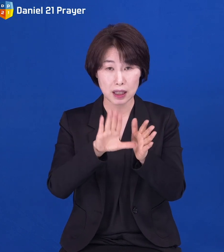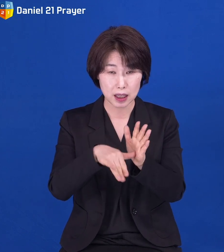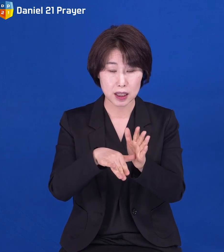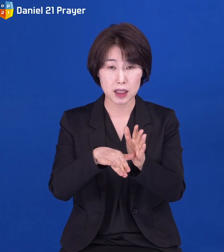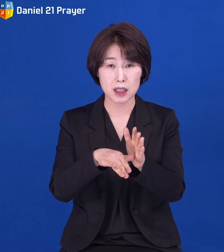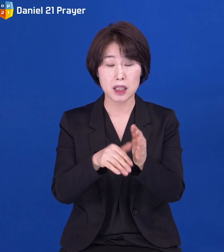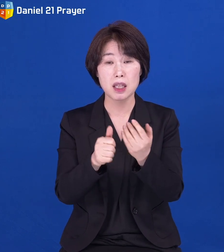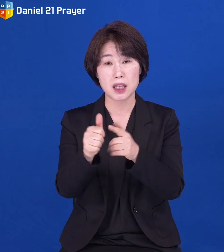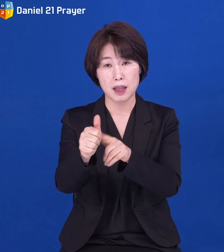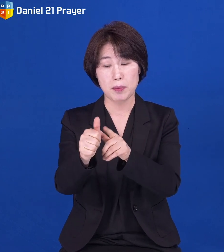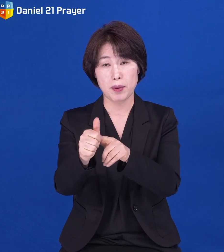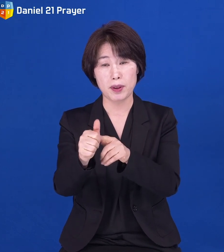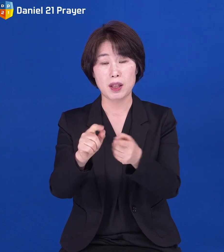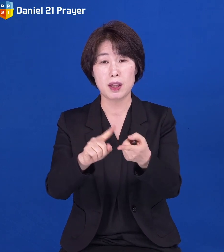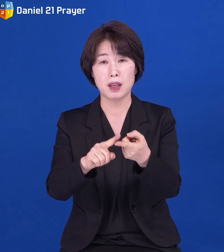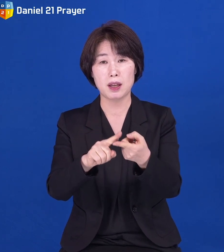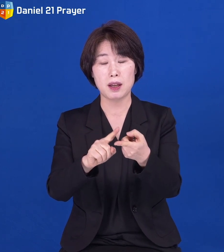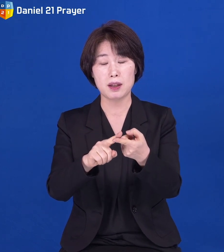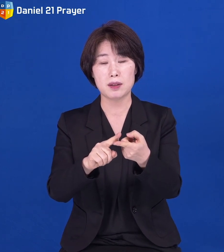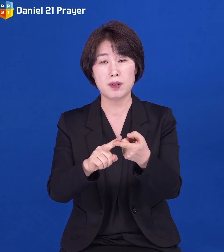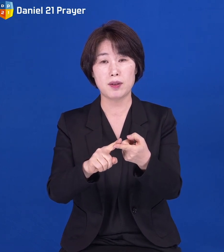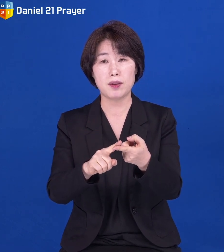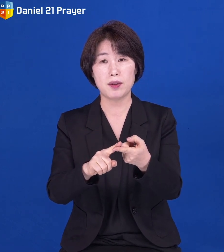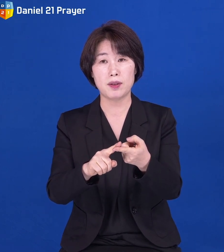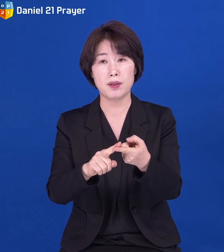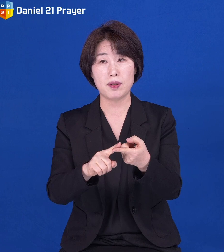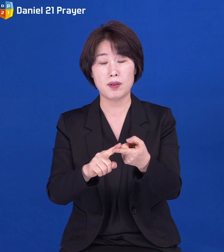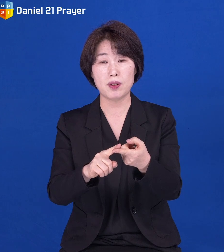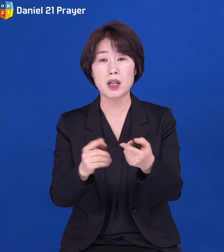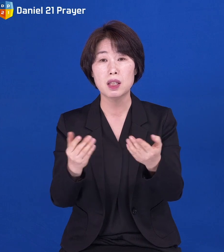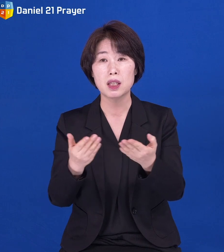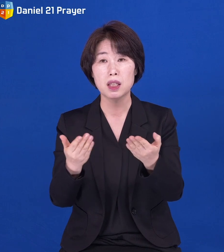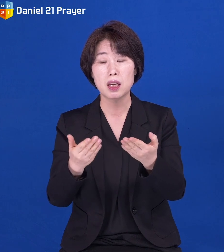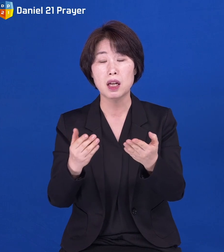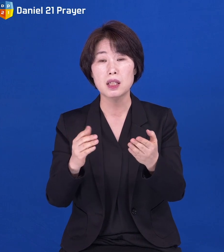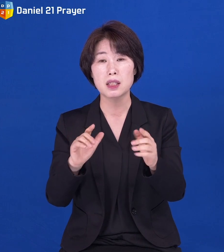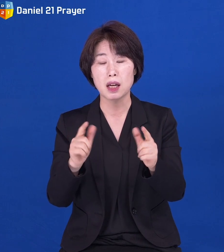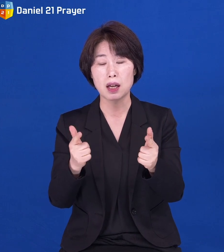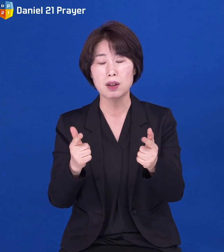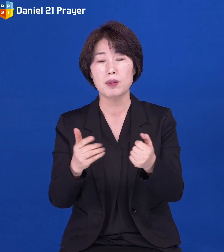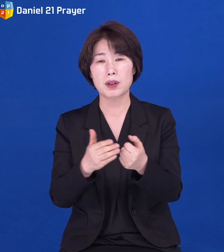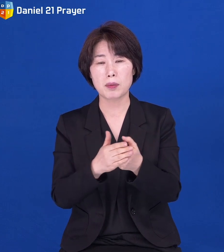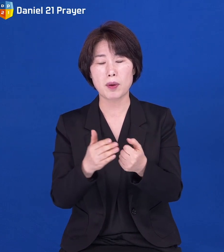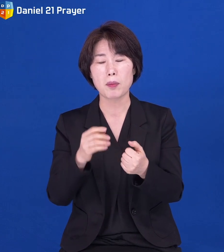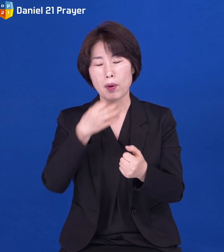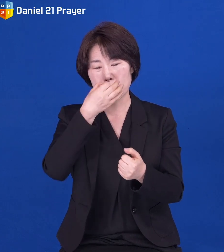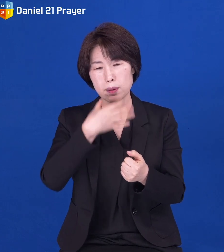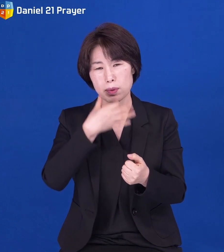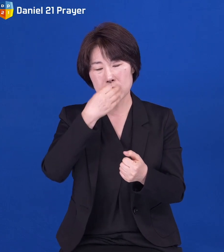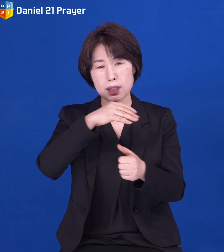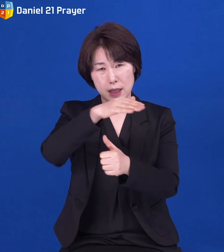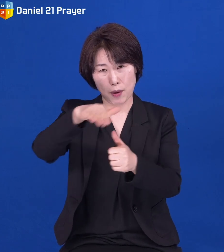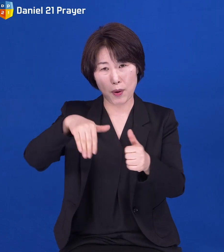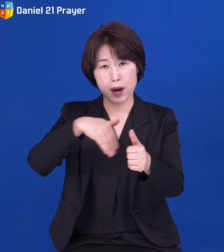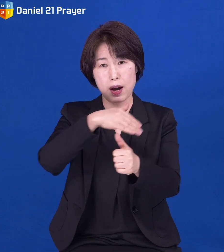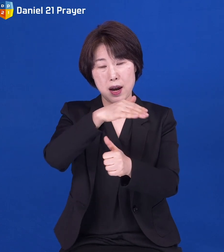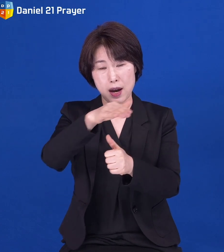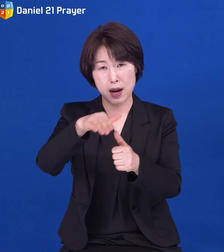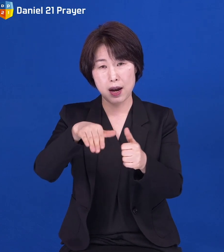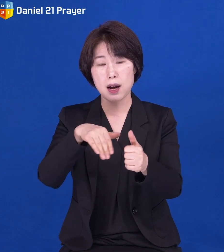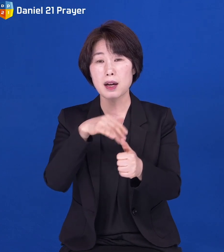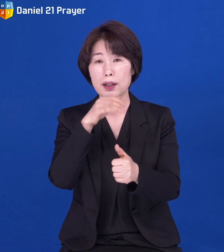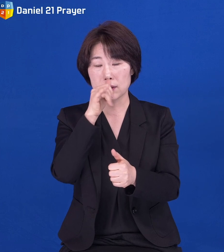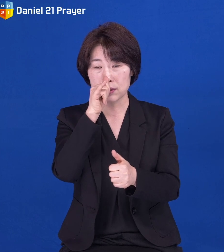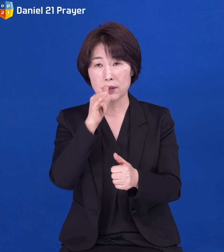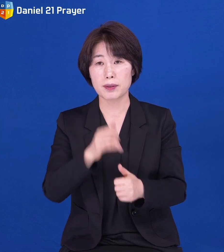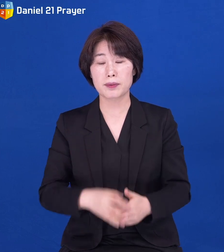가지 그런 일들이 있었죠. 그러니까 이제 일을 좀 안 할 수밖에 없는 그런 상황도 있었고 뭐 여러 가지 그렇다고 또 내가 안 해도 되는 상황이긴